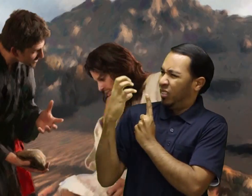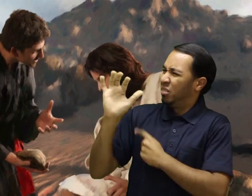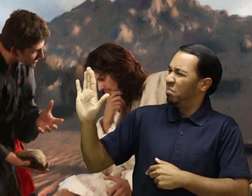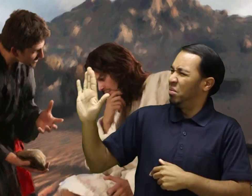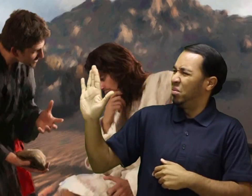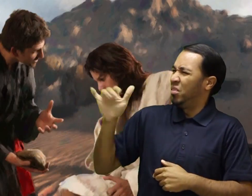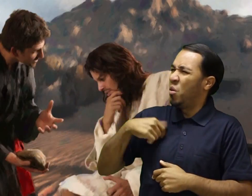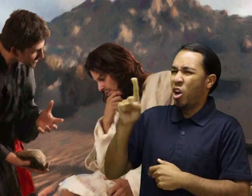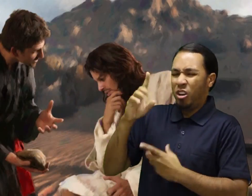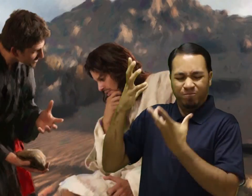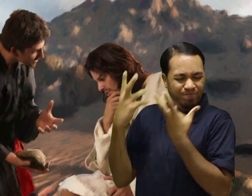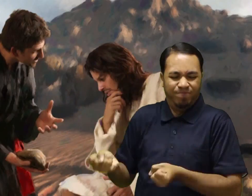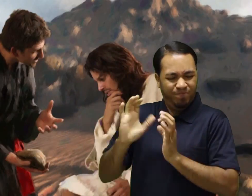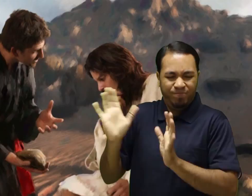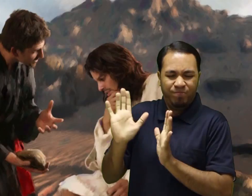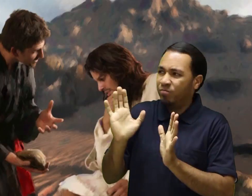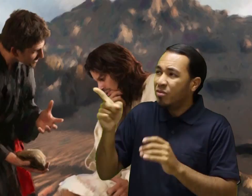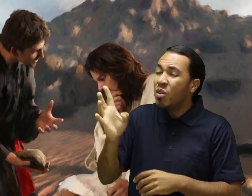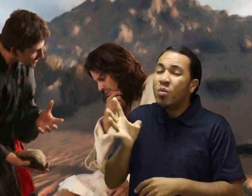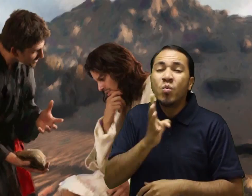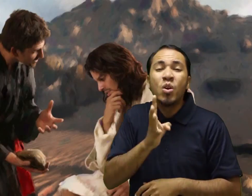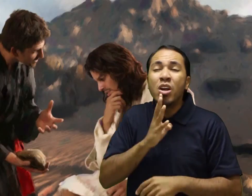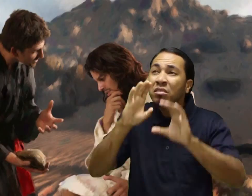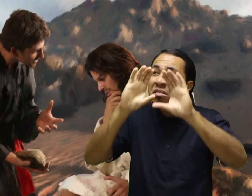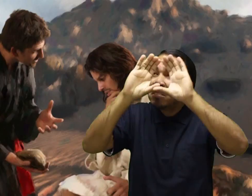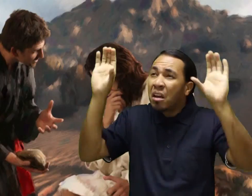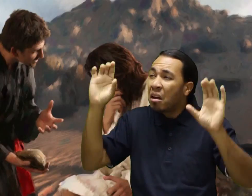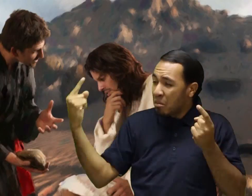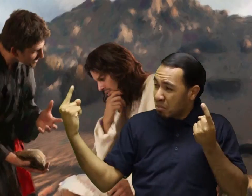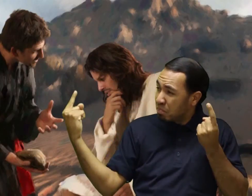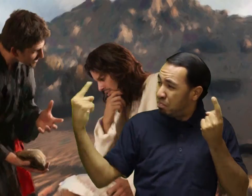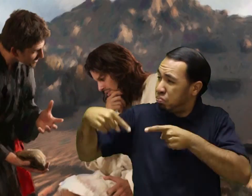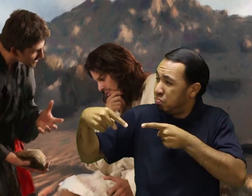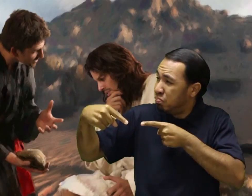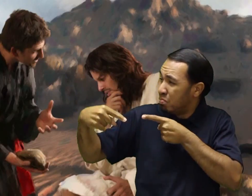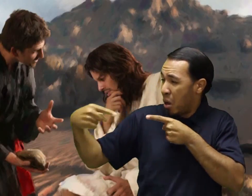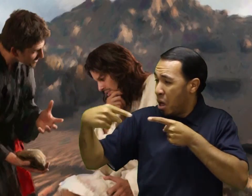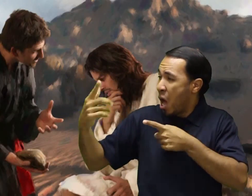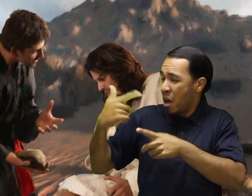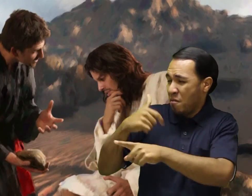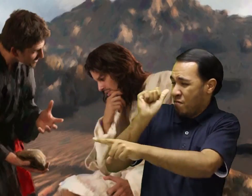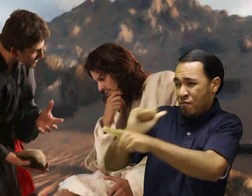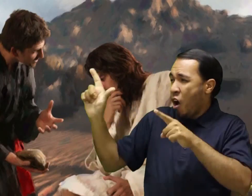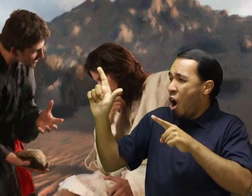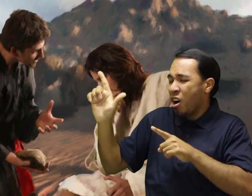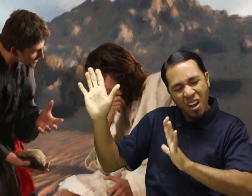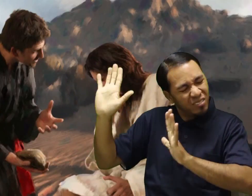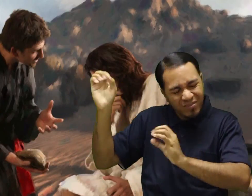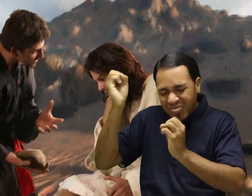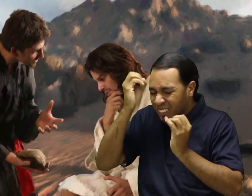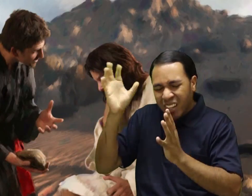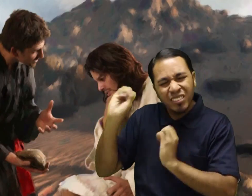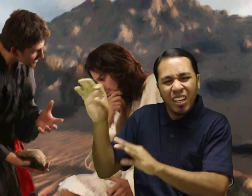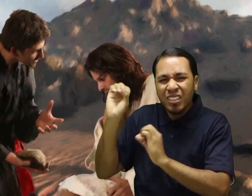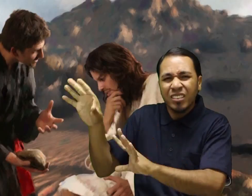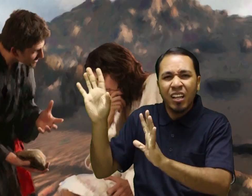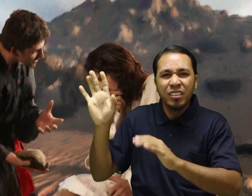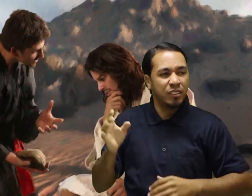estava preparado para enfrentá-lo. Sabia que era o anjo que iniciou a guerra no céu e de lá foi expulso.